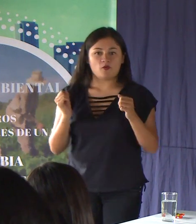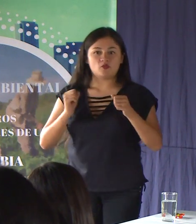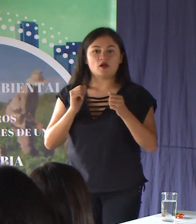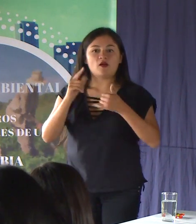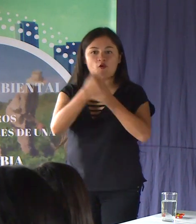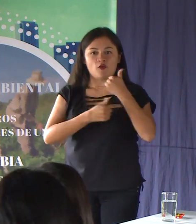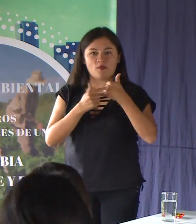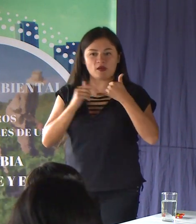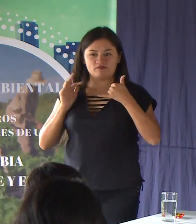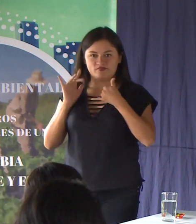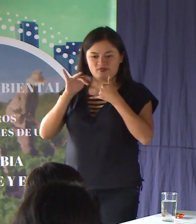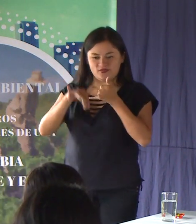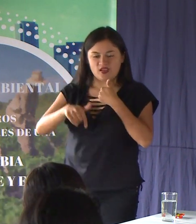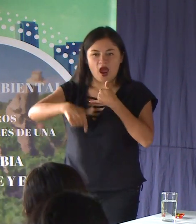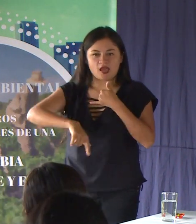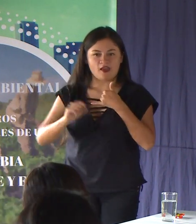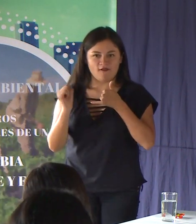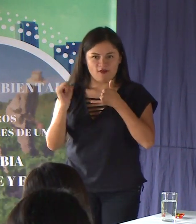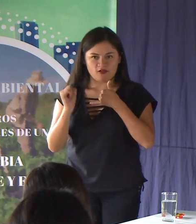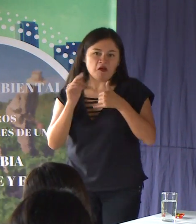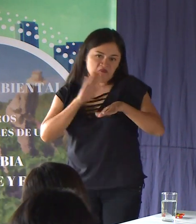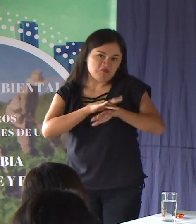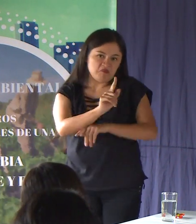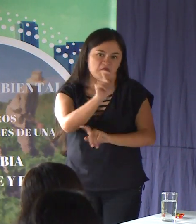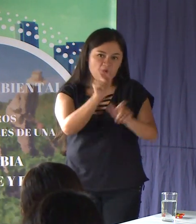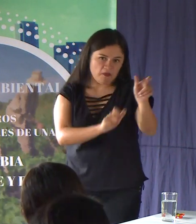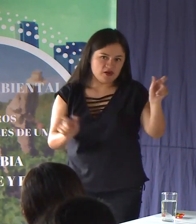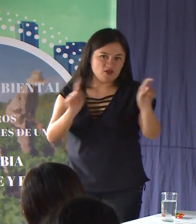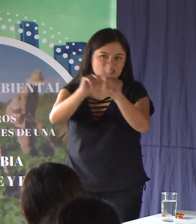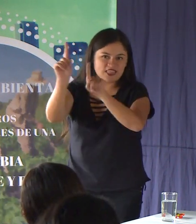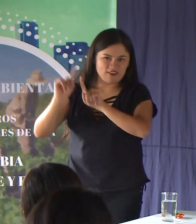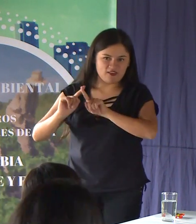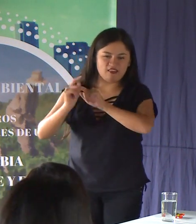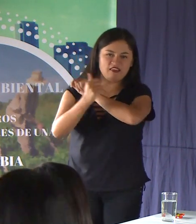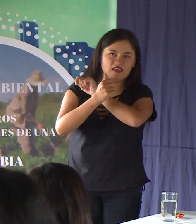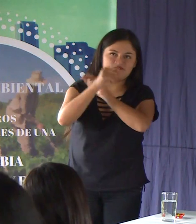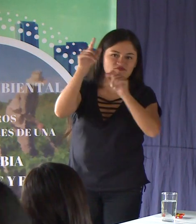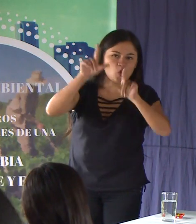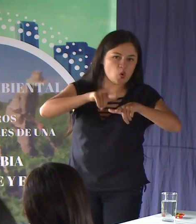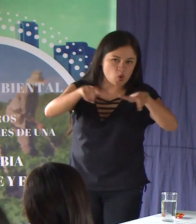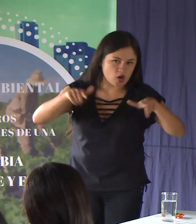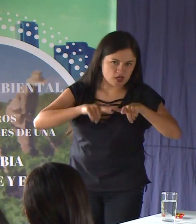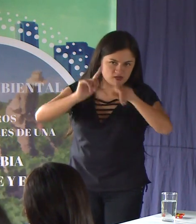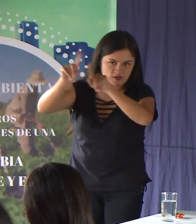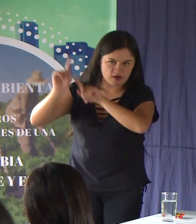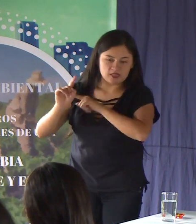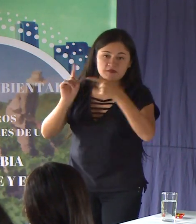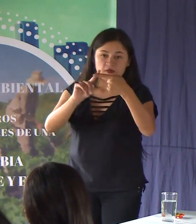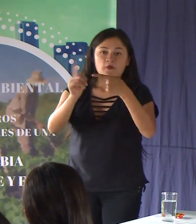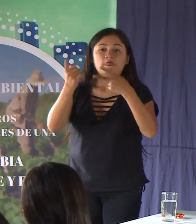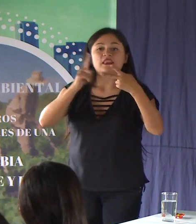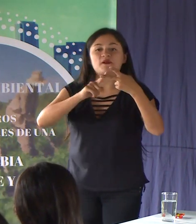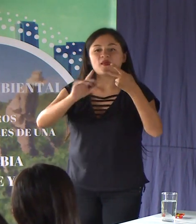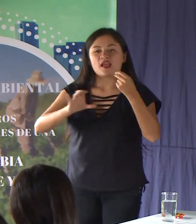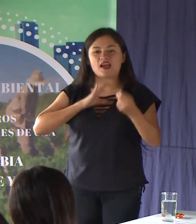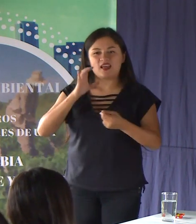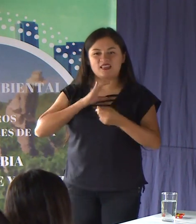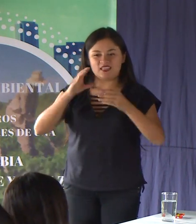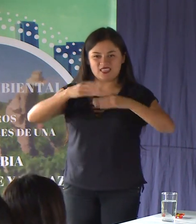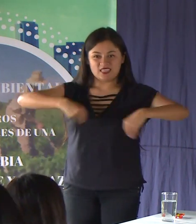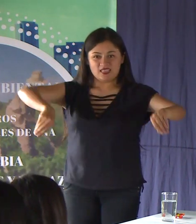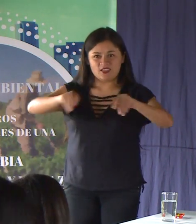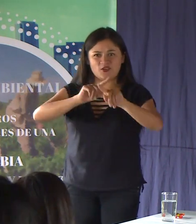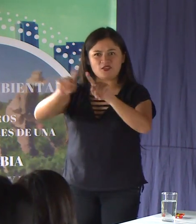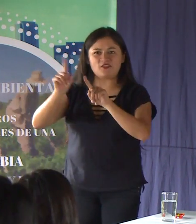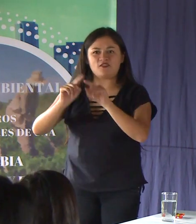país, sino somos diversa también por las características de este mismo territorio. Encontramos una ciudad en la que